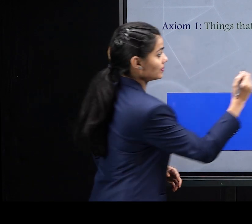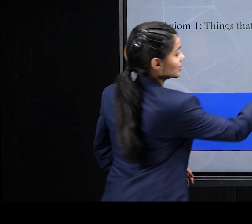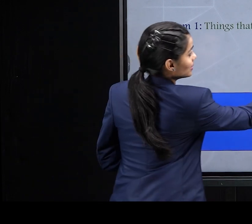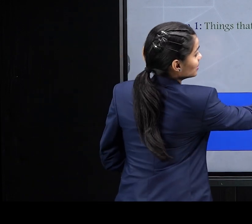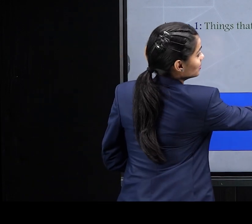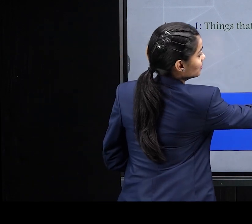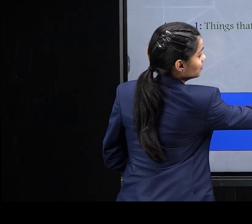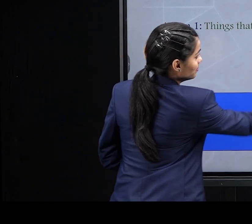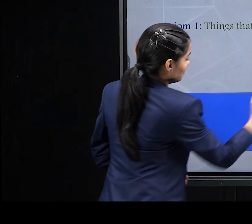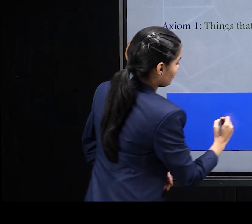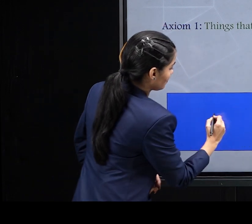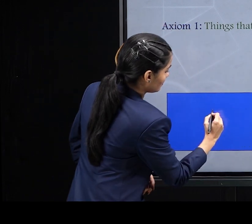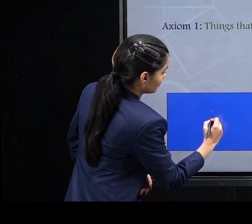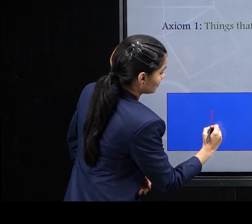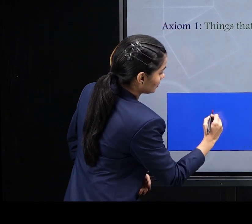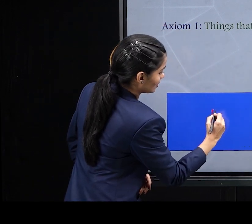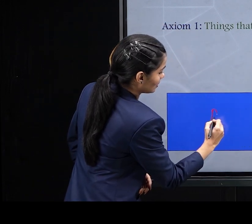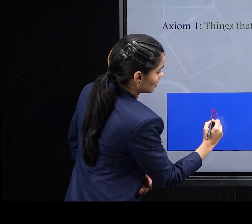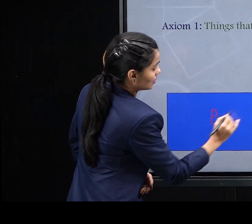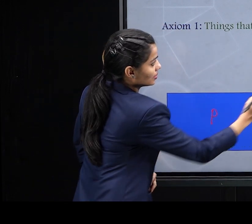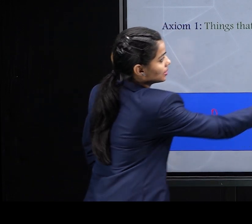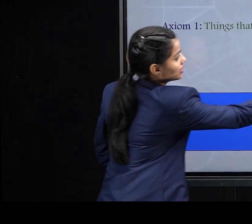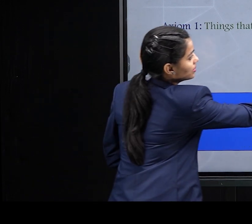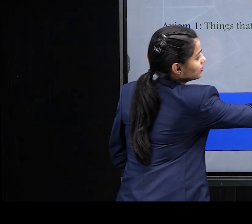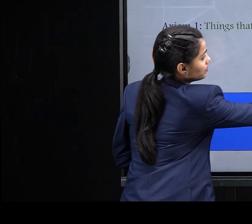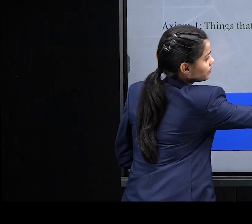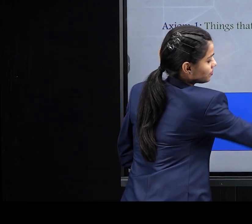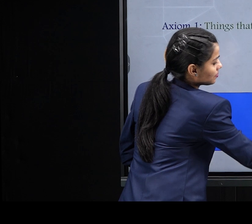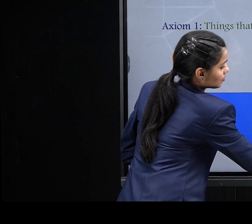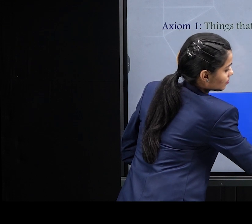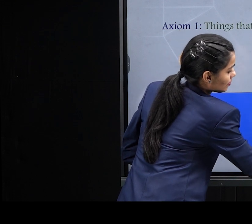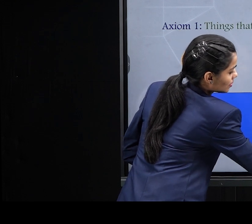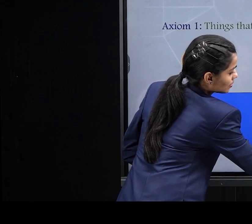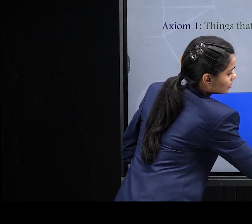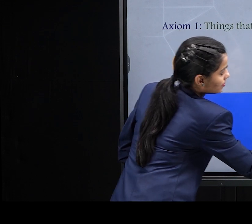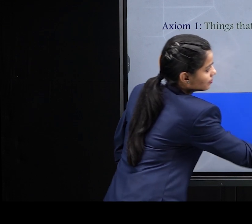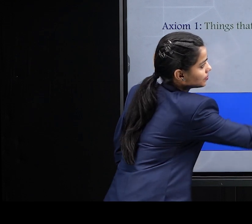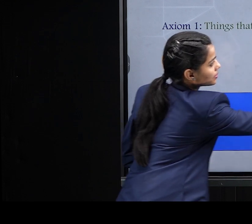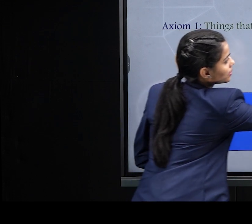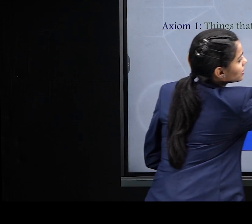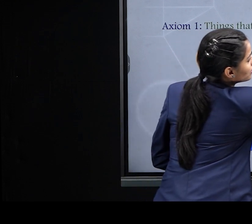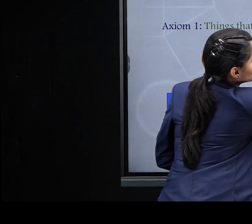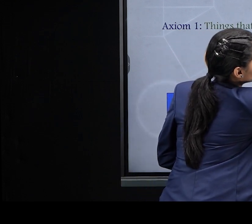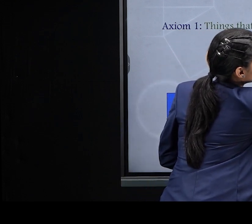P ఇజక్వల్టు Q మరియు Q ఇజక్వల్టు R